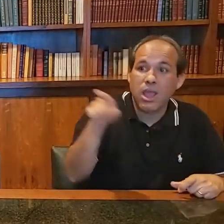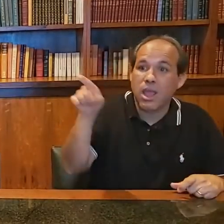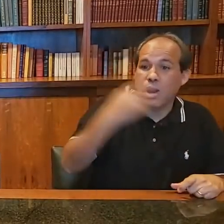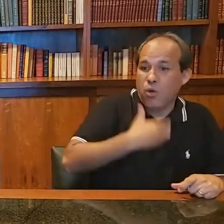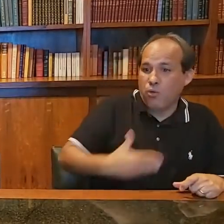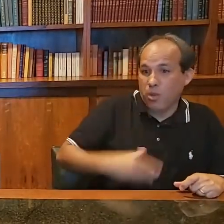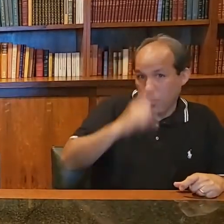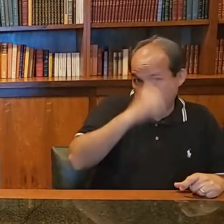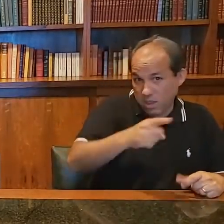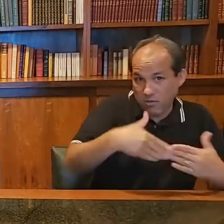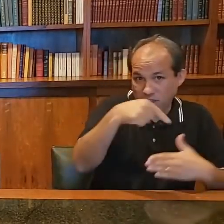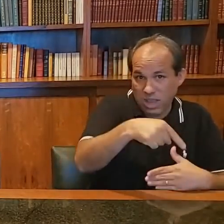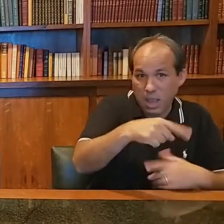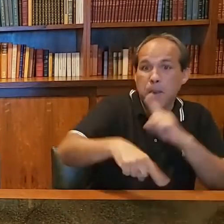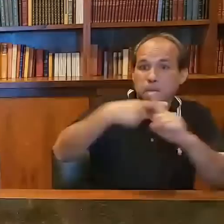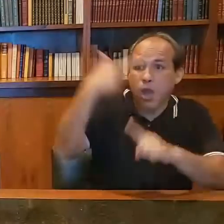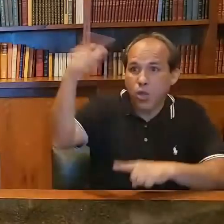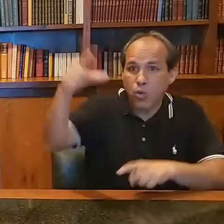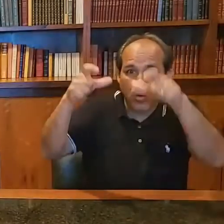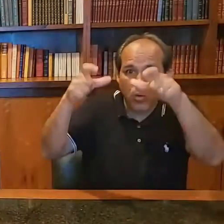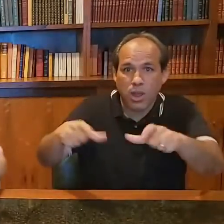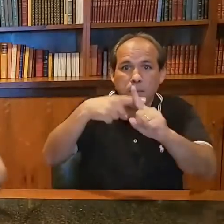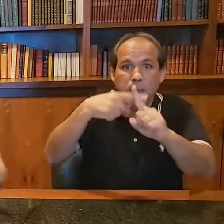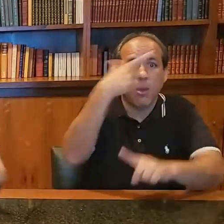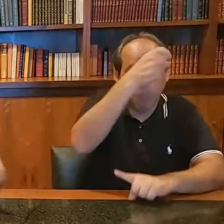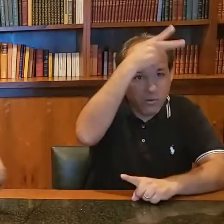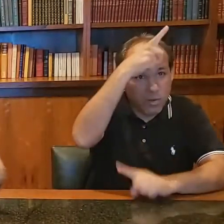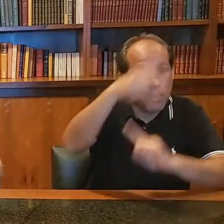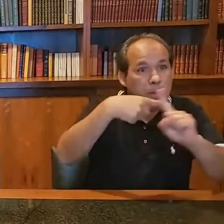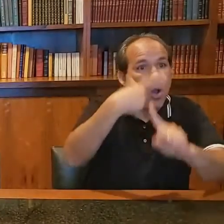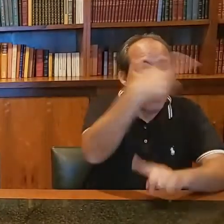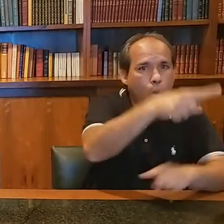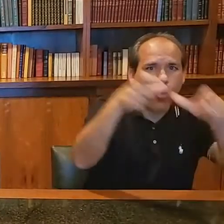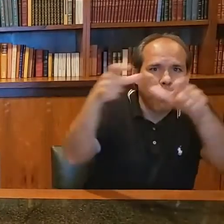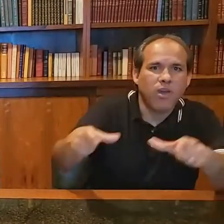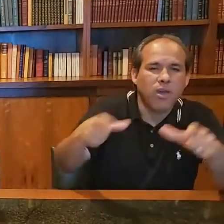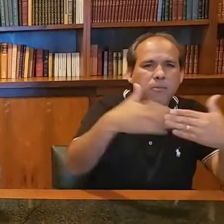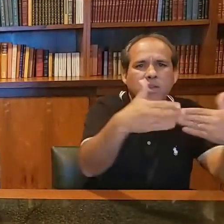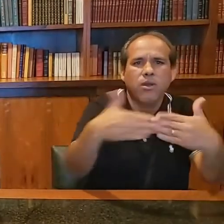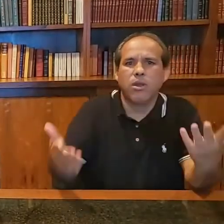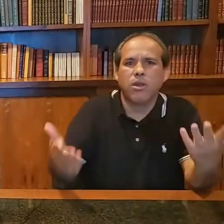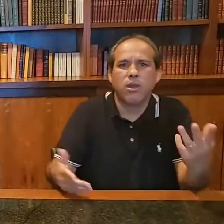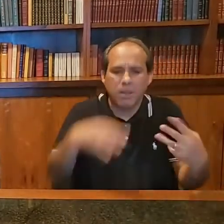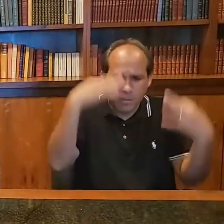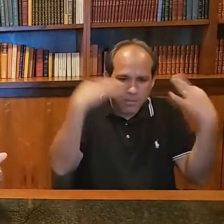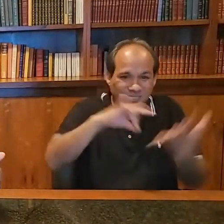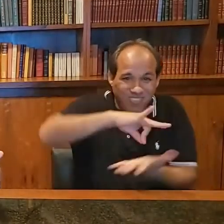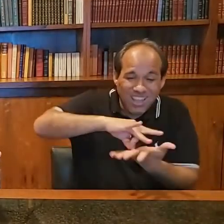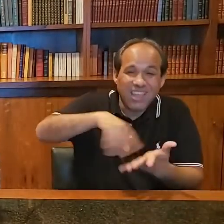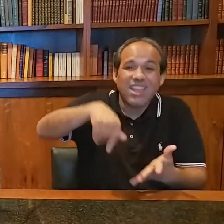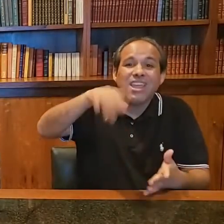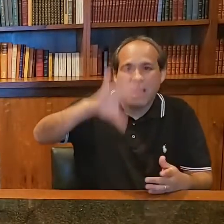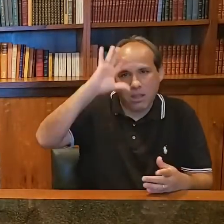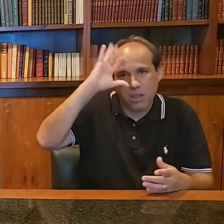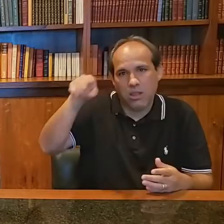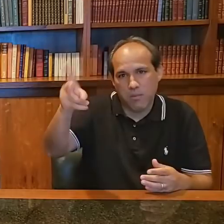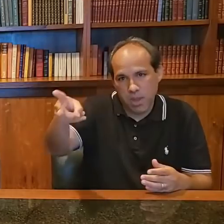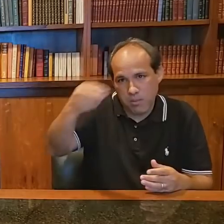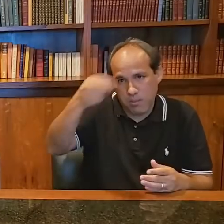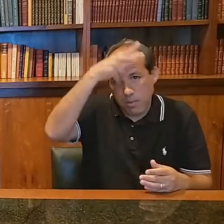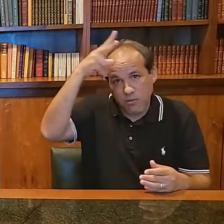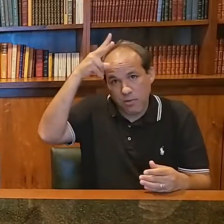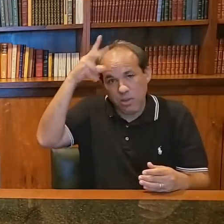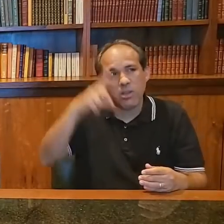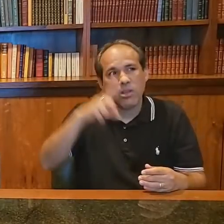essa área que eu fechei, e mais outra, e o prefeito, mais outra. Então, na ponta da linha, quem decide é o prefeito. Temos informações, né,